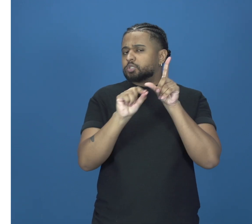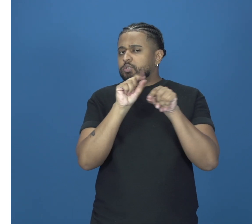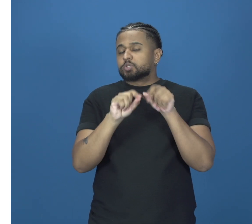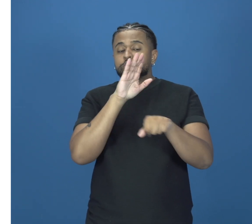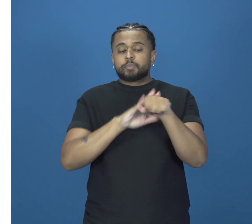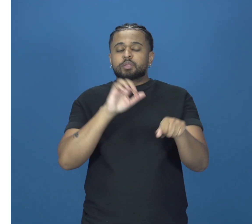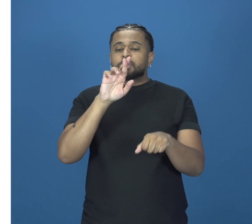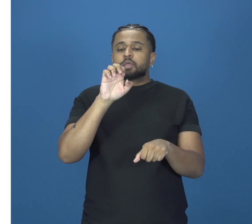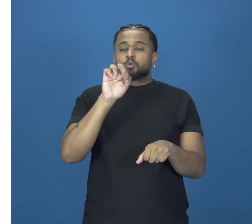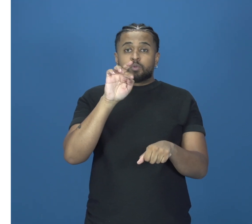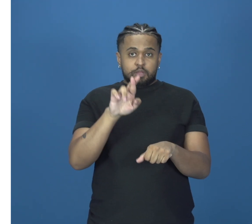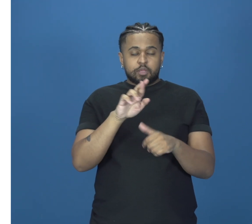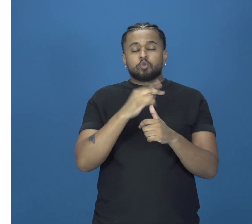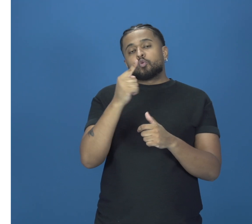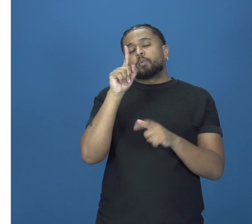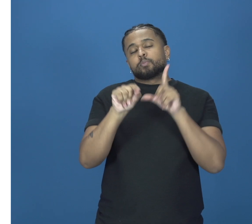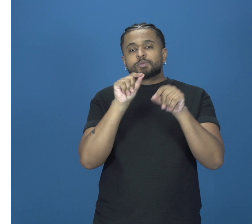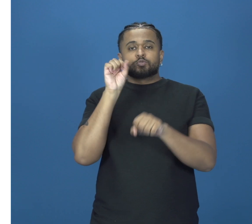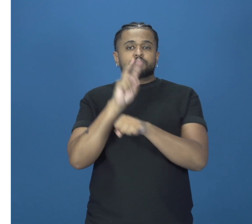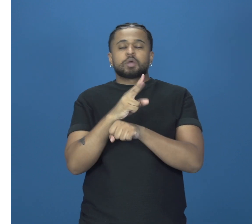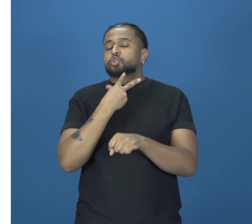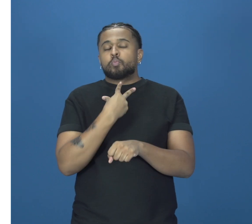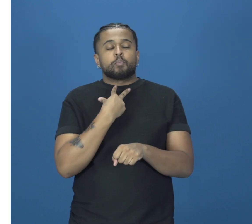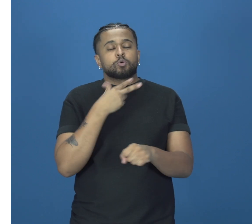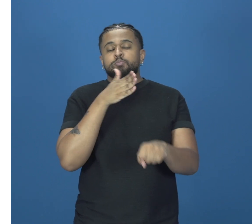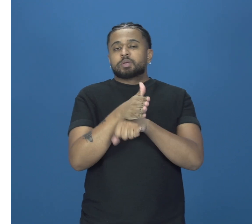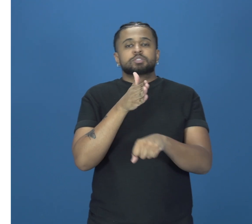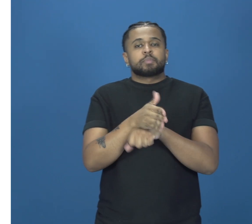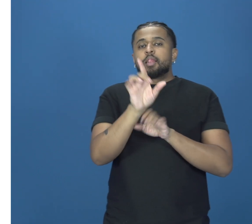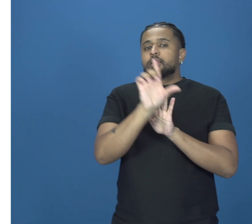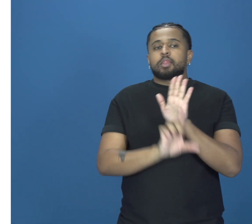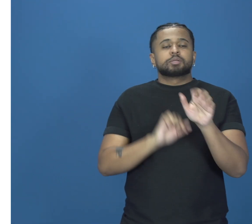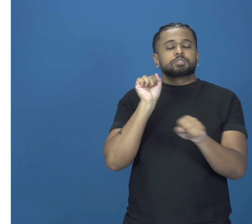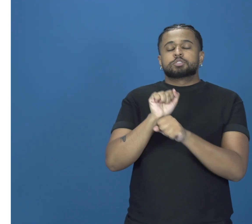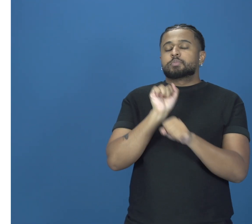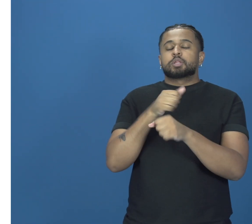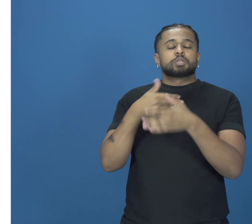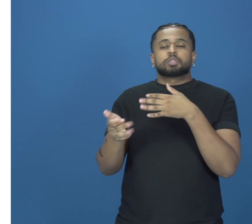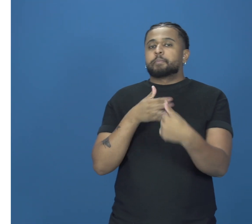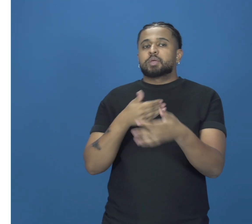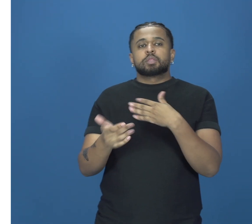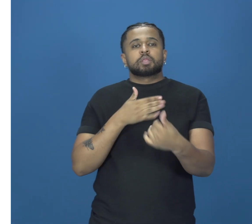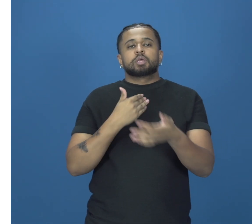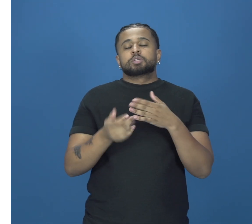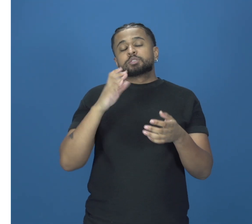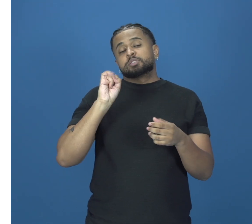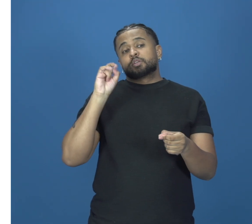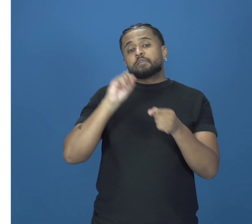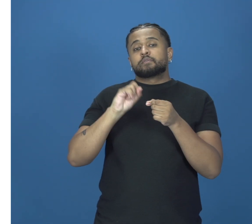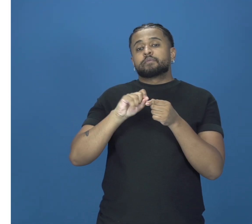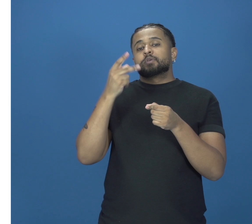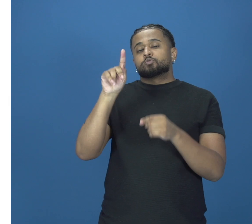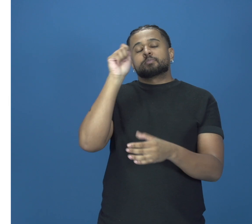selecionado na chamada regular em uma das opções de vaga não poderá participar da lista de espera, independentemente de ter realizado